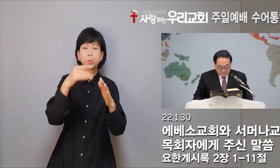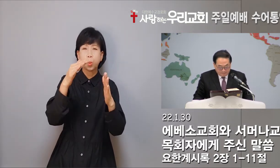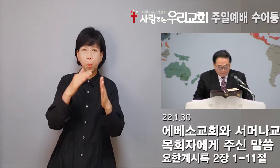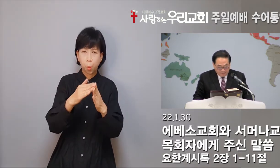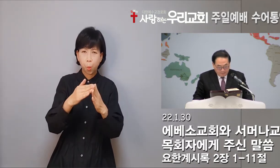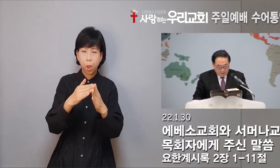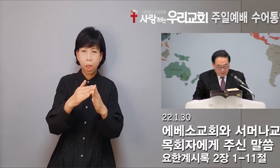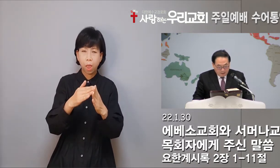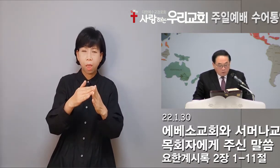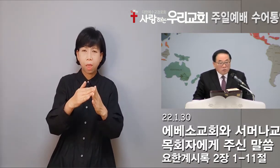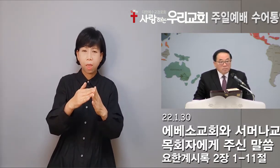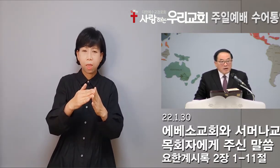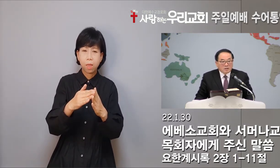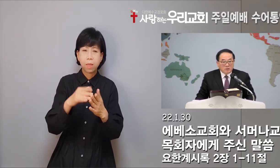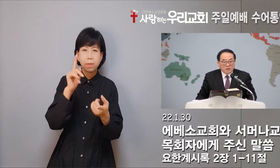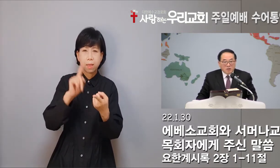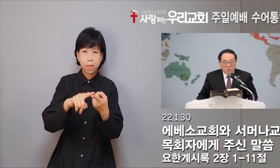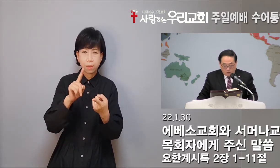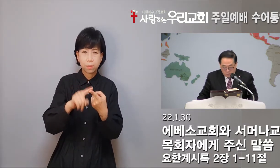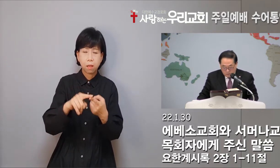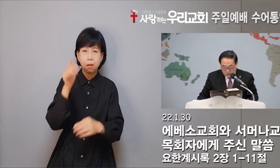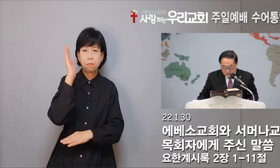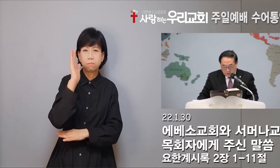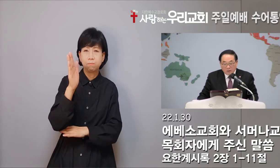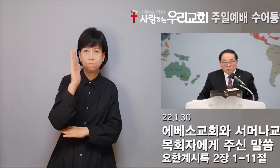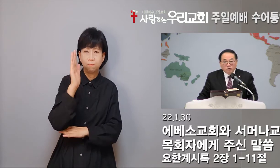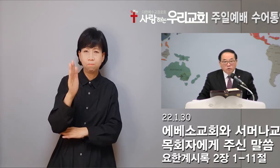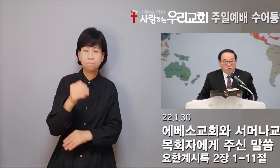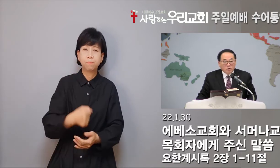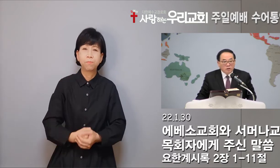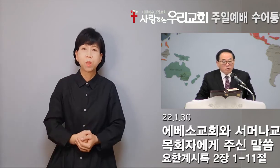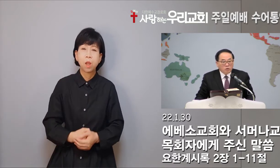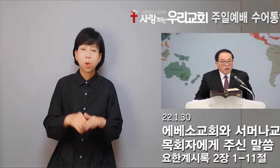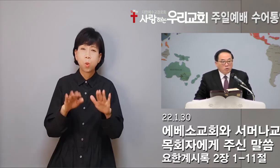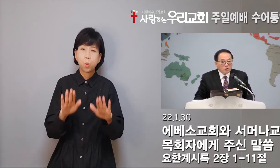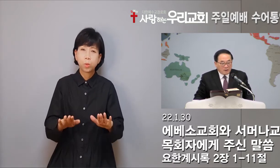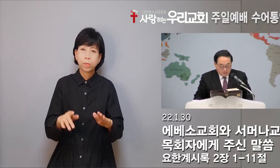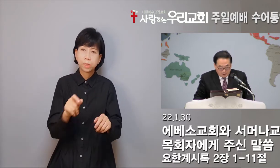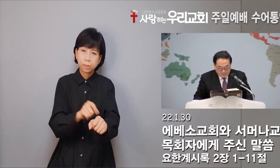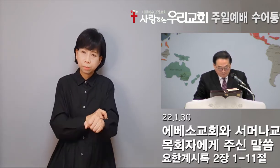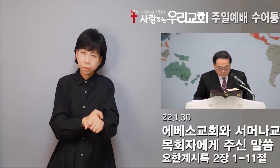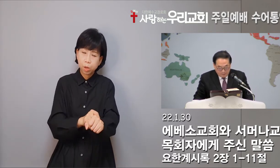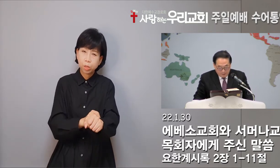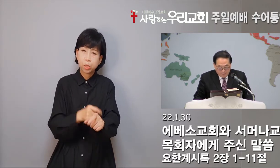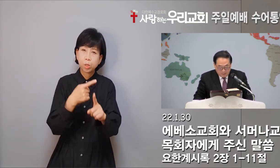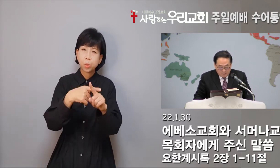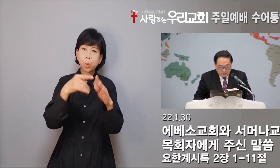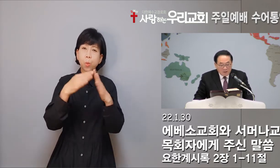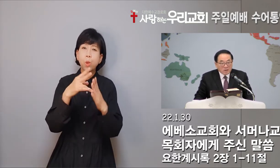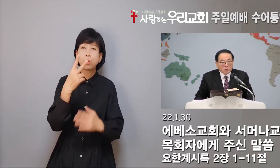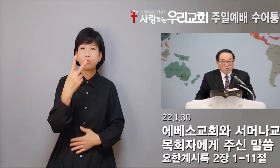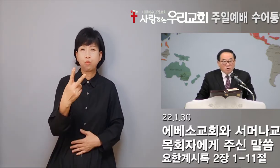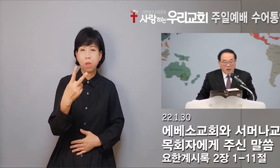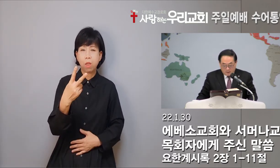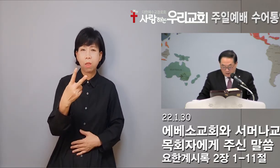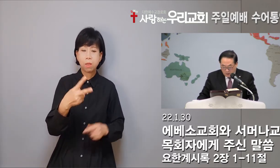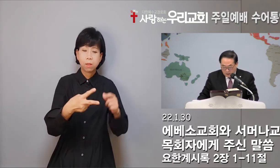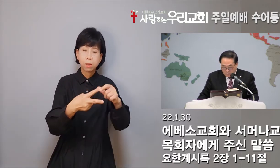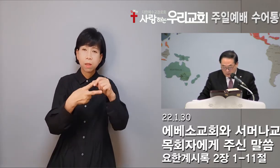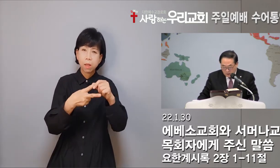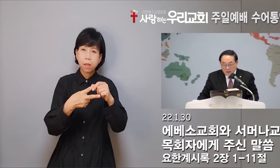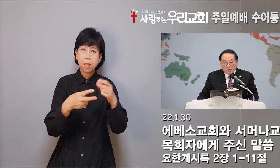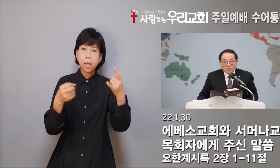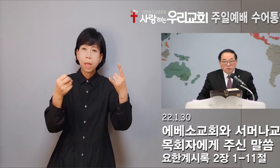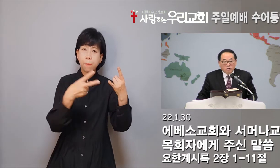것입니다. 오늘 말씀은 7교회 중에서 2교회를 소개하고자 합니다. 먼저 에베소 교회와